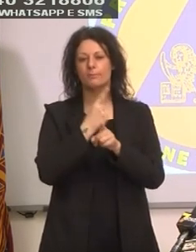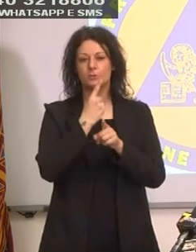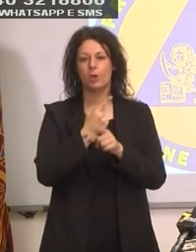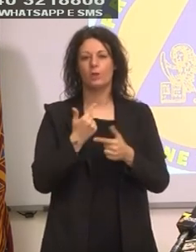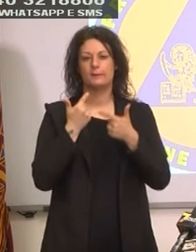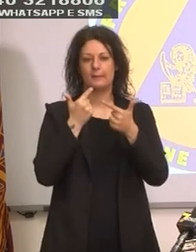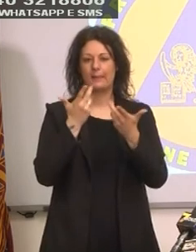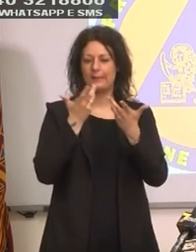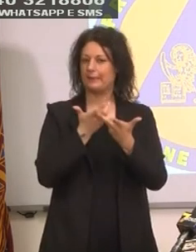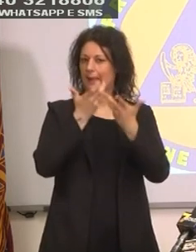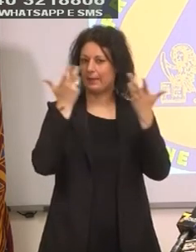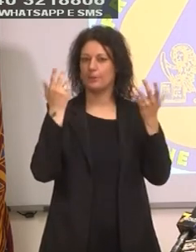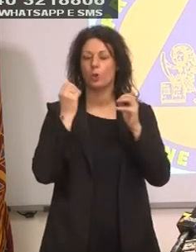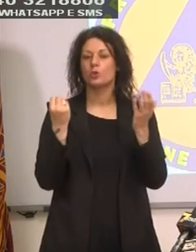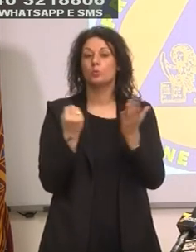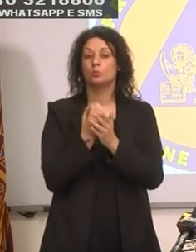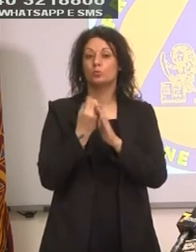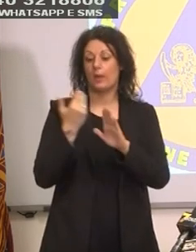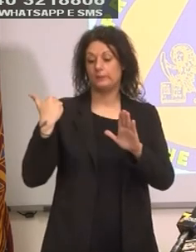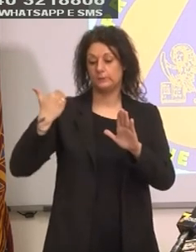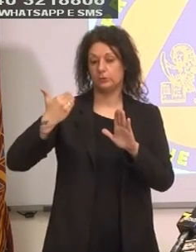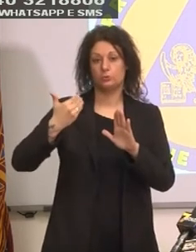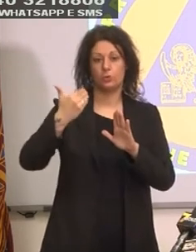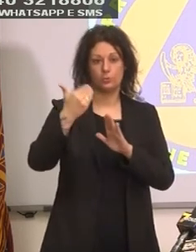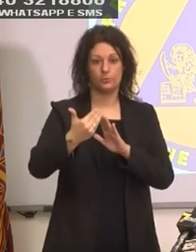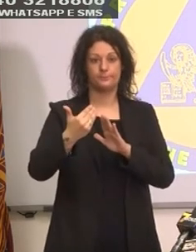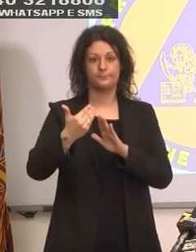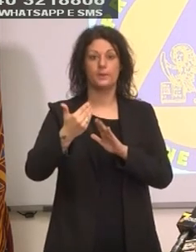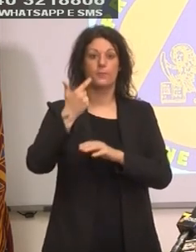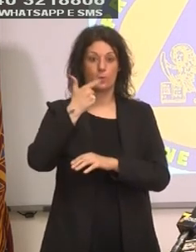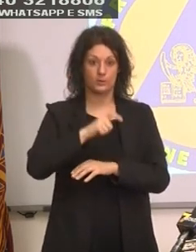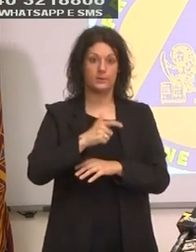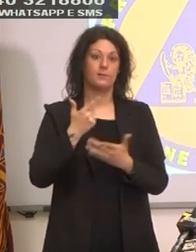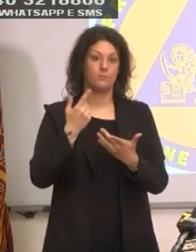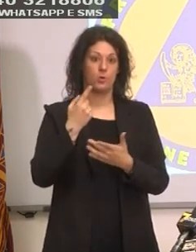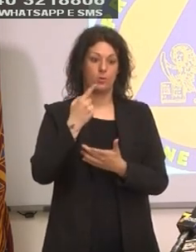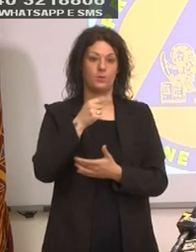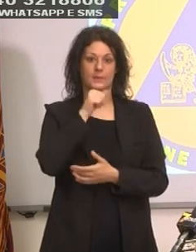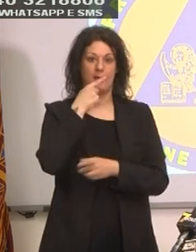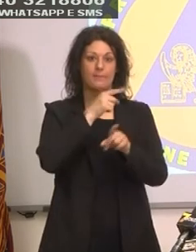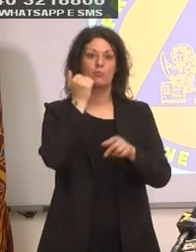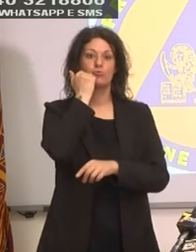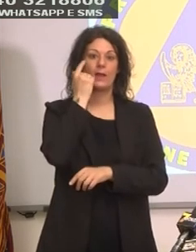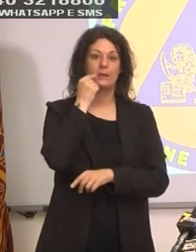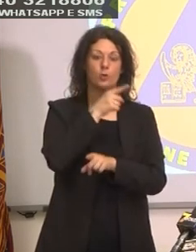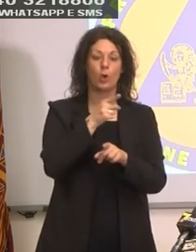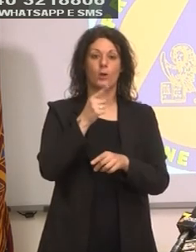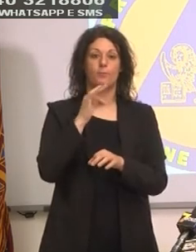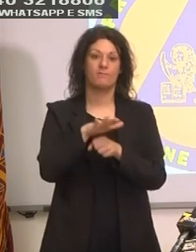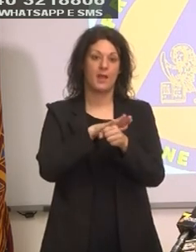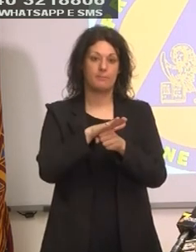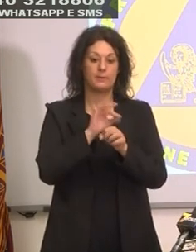fondo tutto quello che è accaduto nell'interesse dei genitori, delle famiglie e di questi